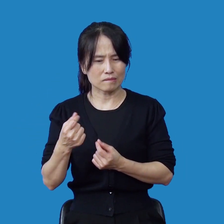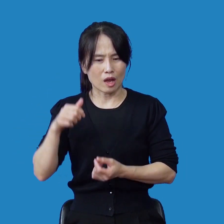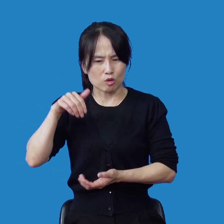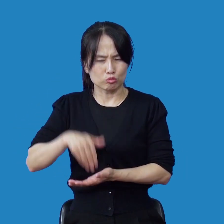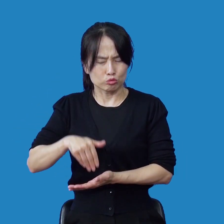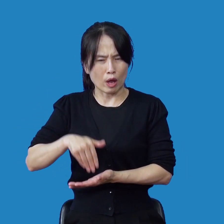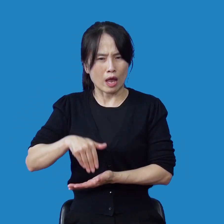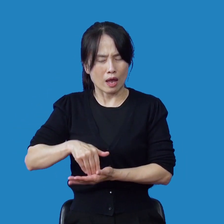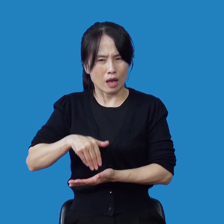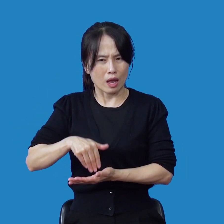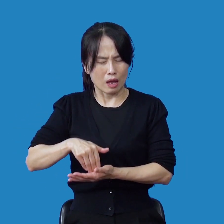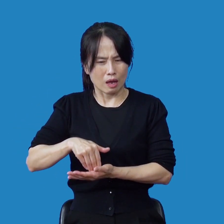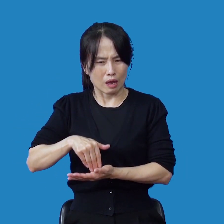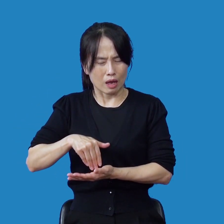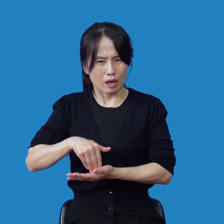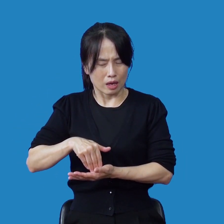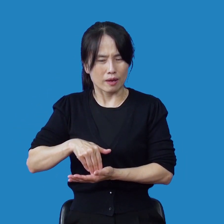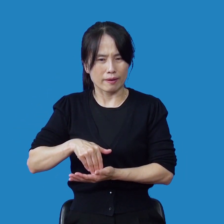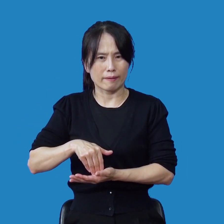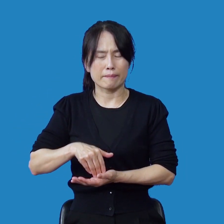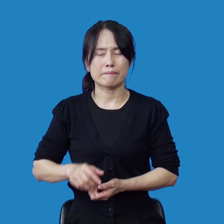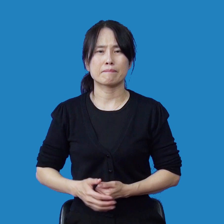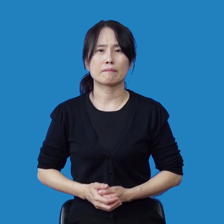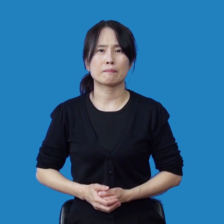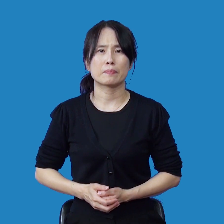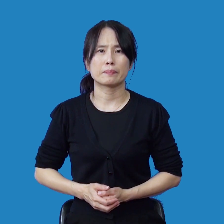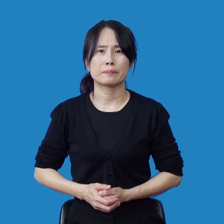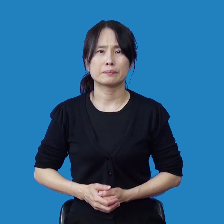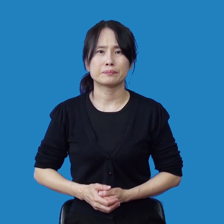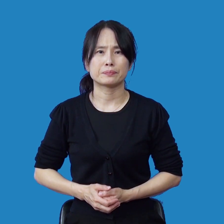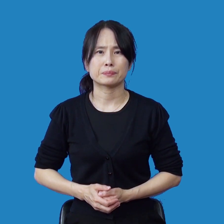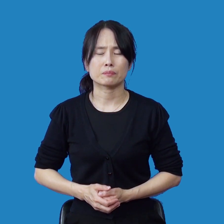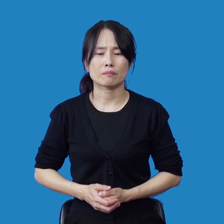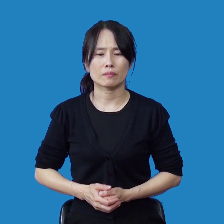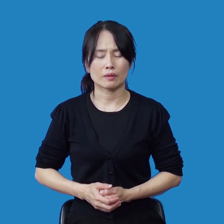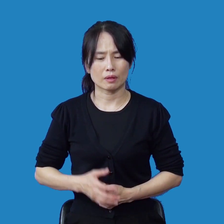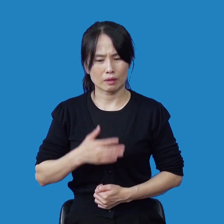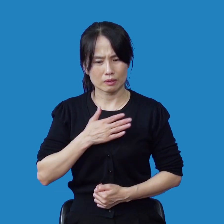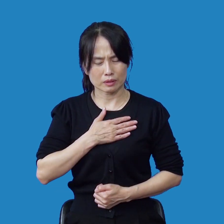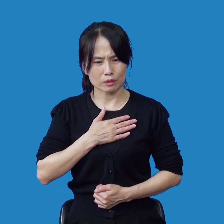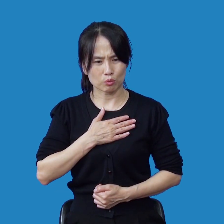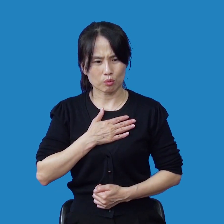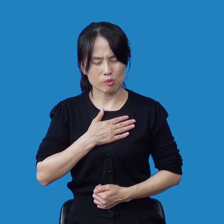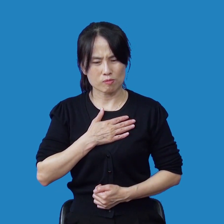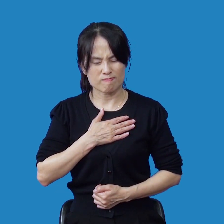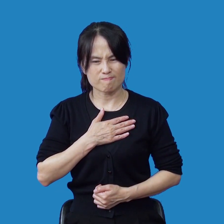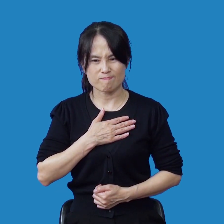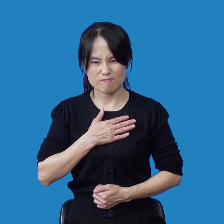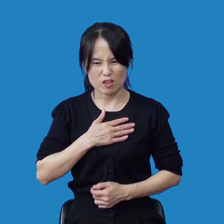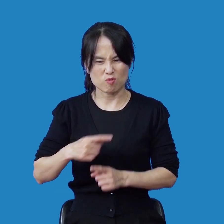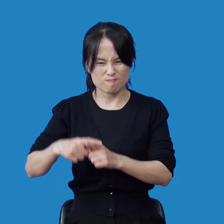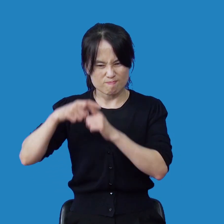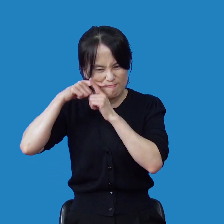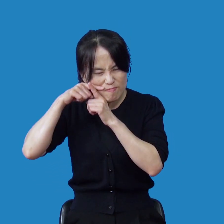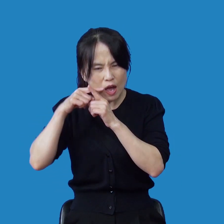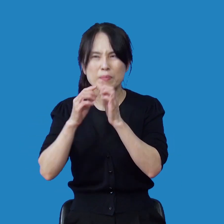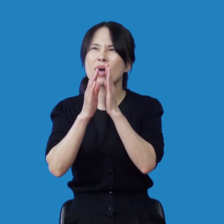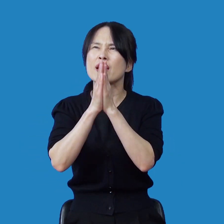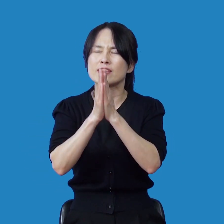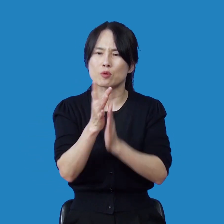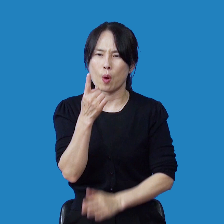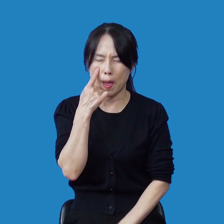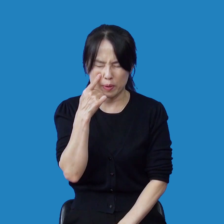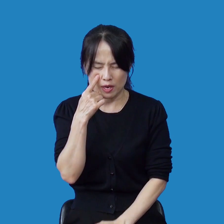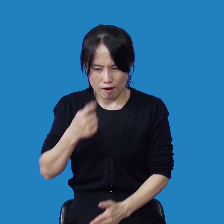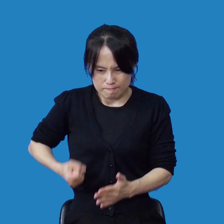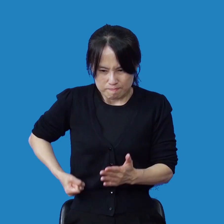후회가 몰려옵니다. 반성이 됩니다. 이럴 게 아니라 나도 한번 죽기 살기로 기도해보자 하는